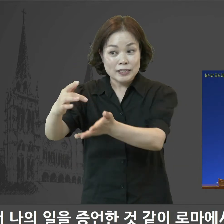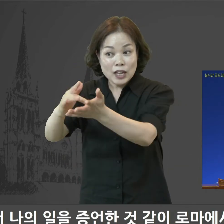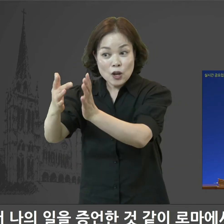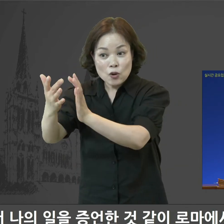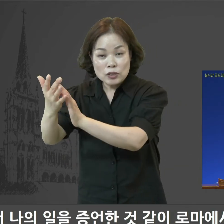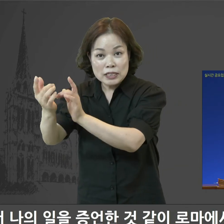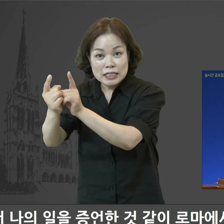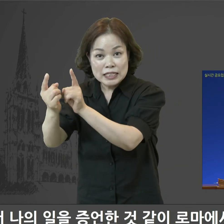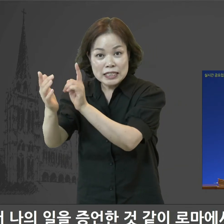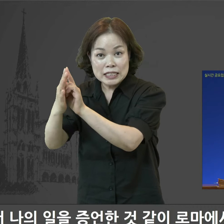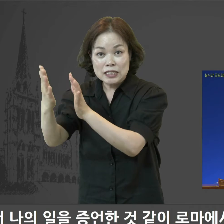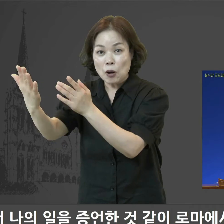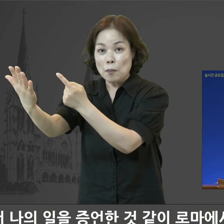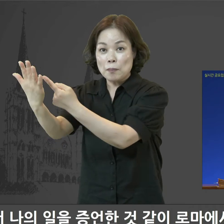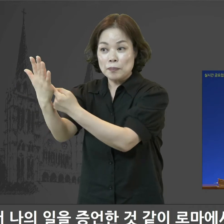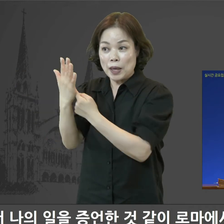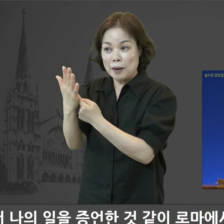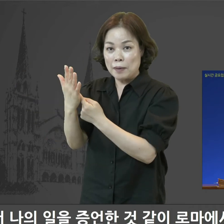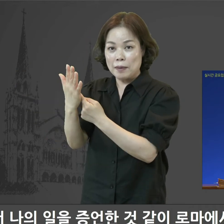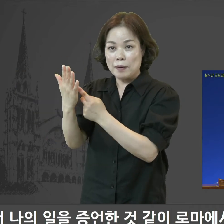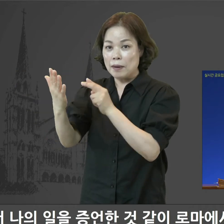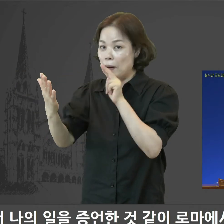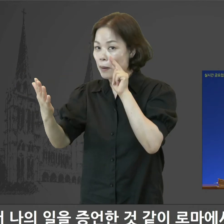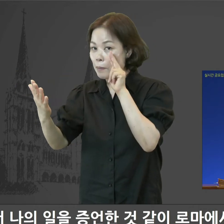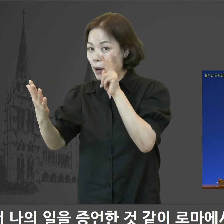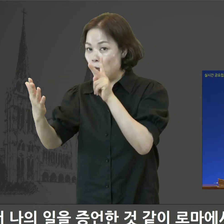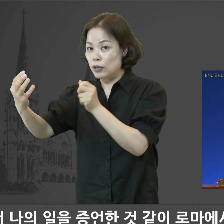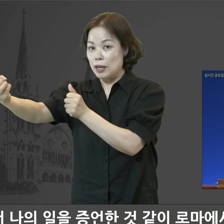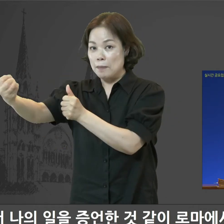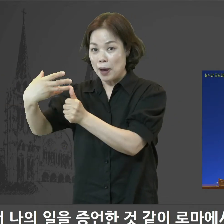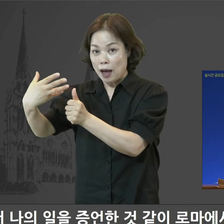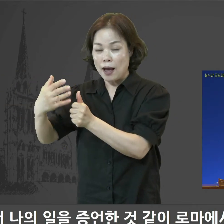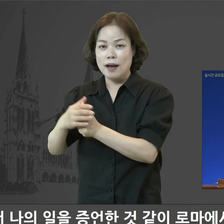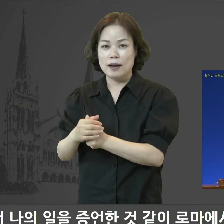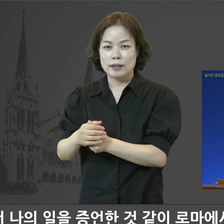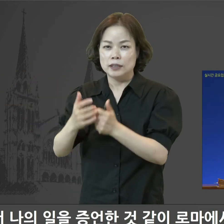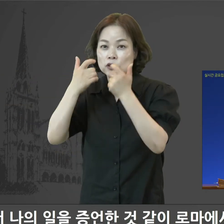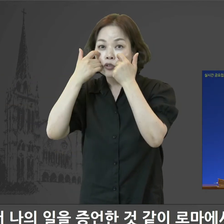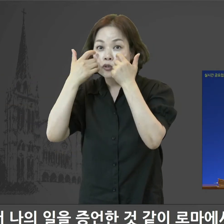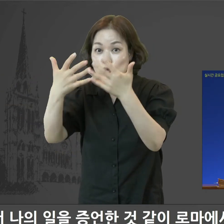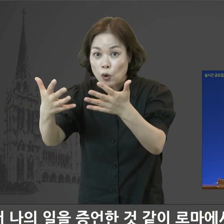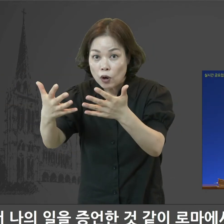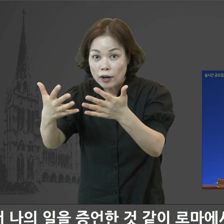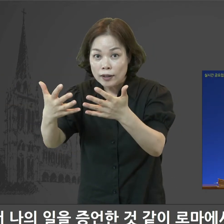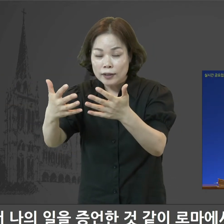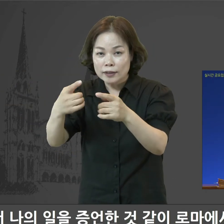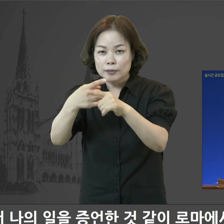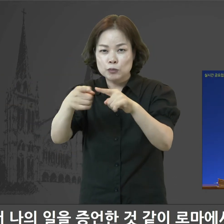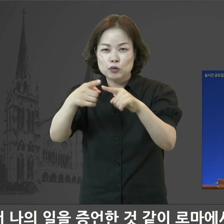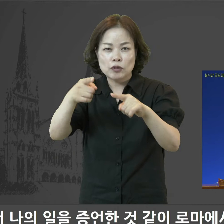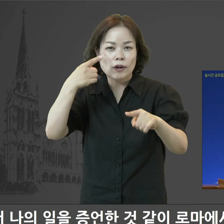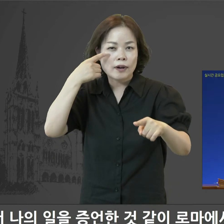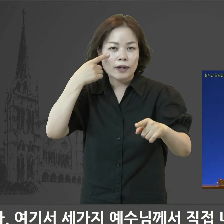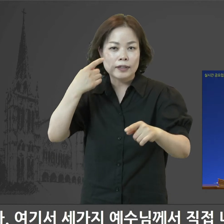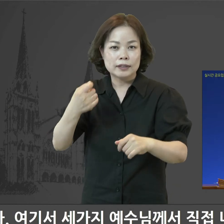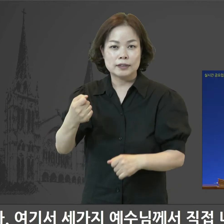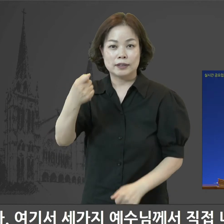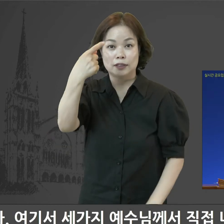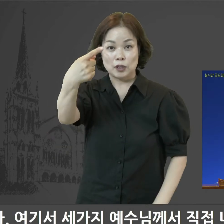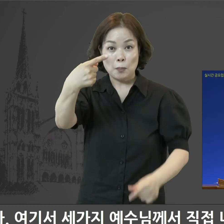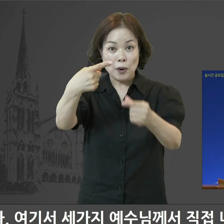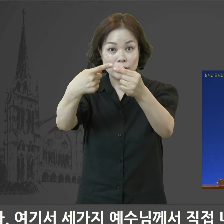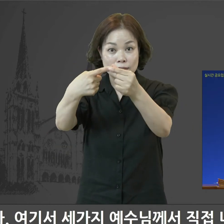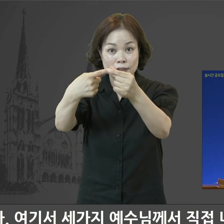예수님께서 직접 나타나셔서 바울에게 말씀하십니다. 자, 정확하게 한번 분석해 보십시다. 첫째 말씀하신